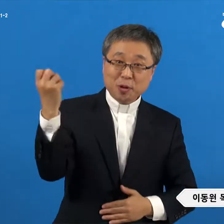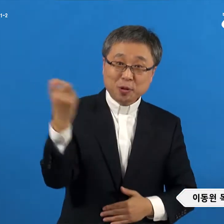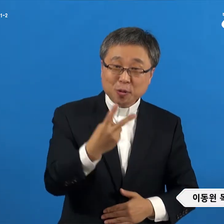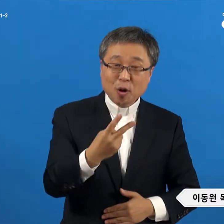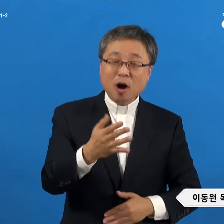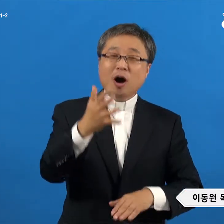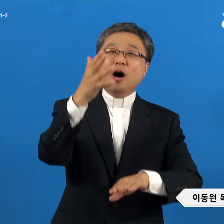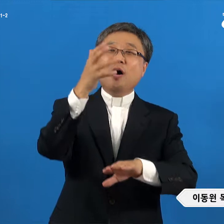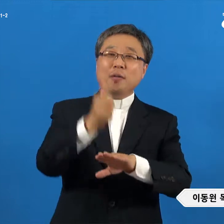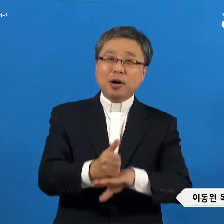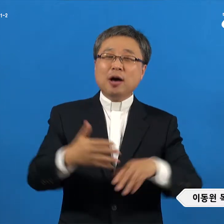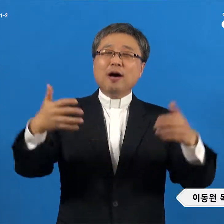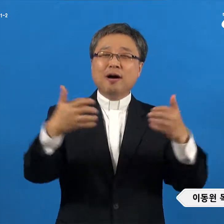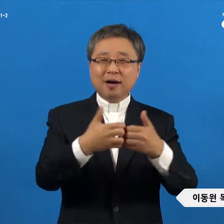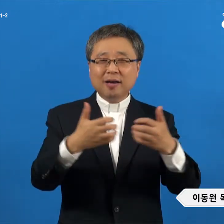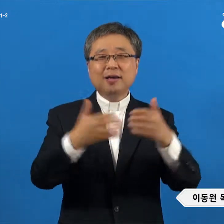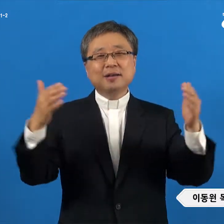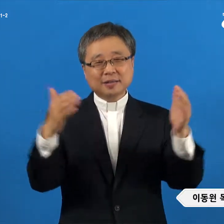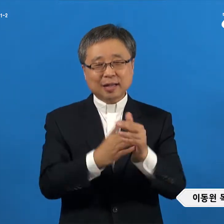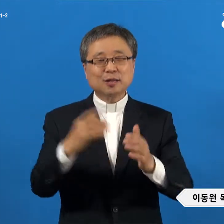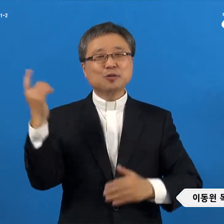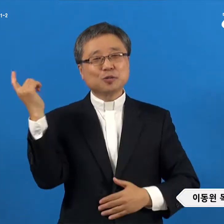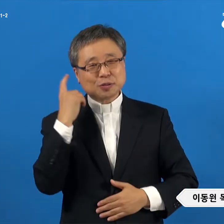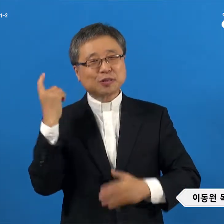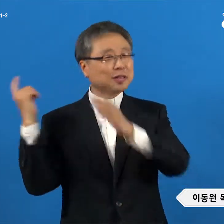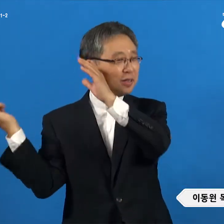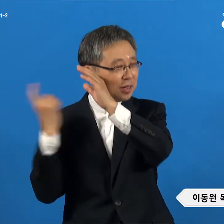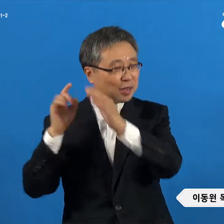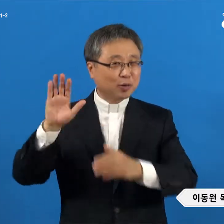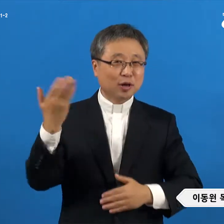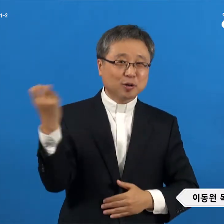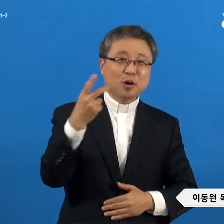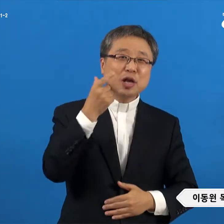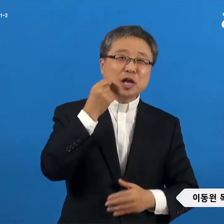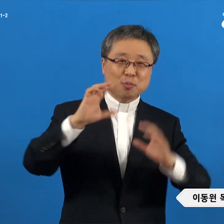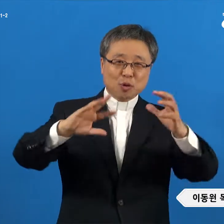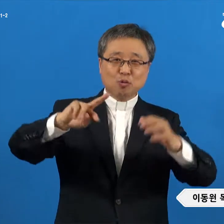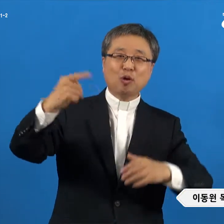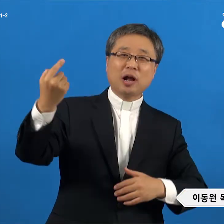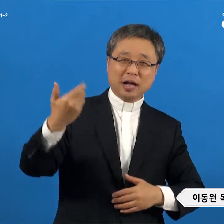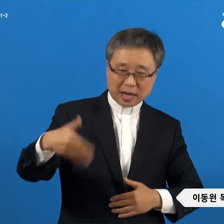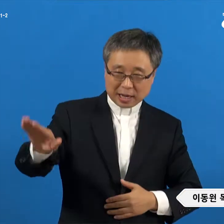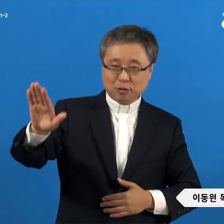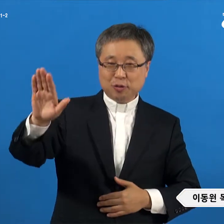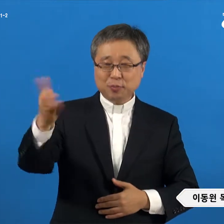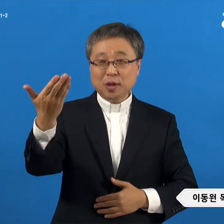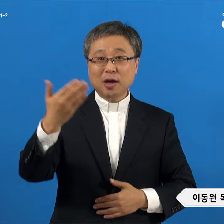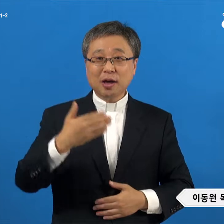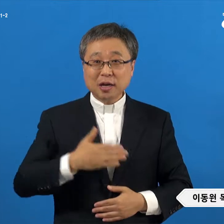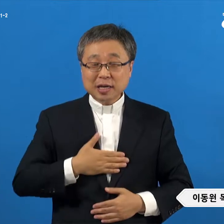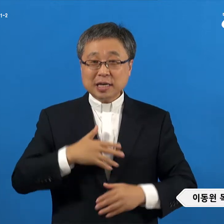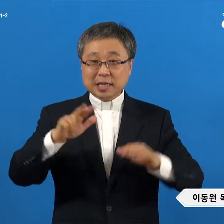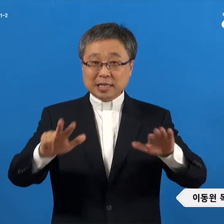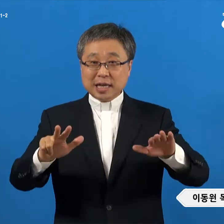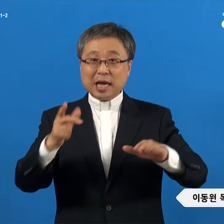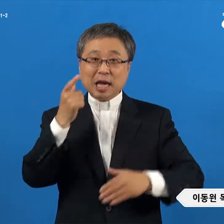전쟁이 끝났다는 소식을 듣습니다. 그리고는 일본으로 돌아가게 됩니다. 내 일본에 도착한 제 일성이 뭐냐면 이